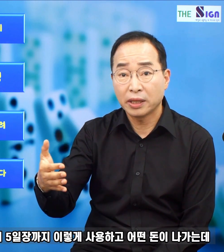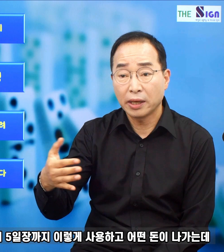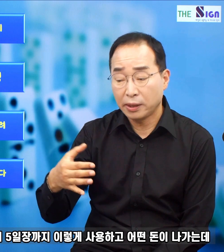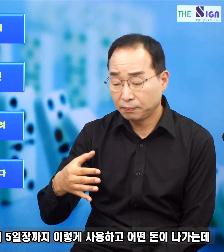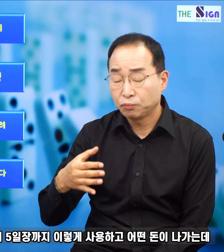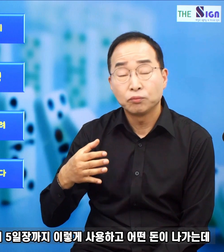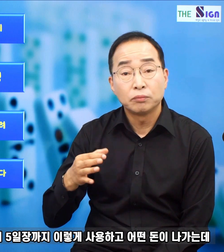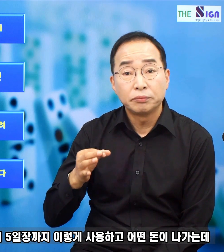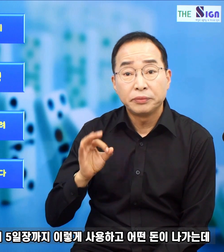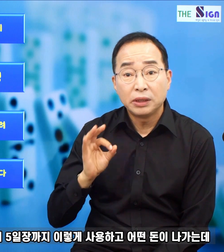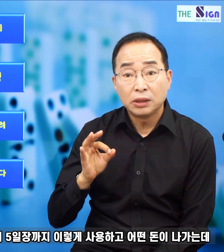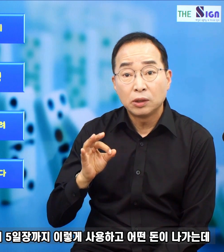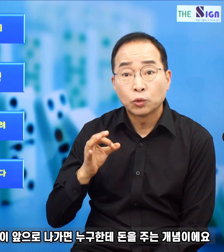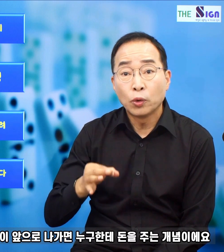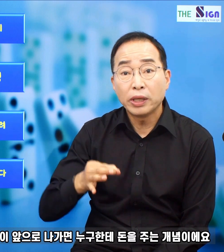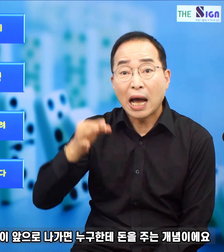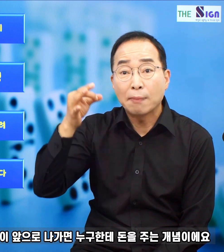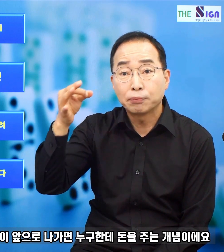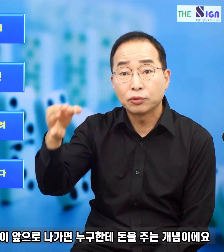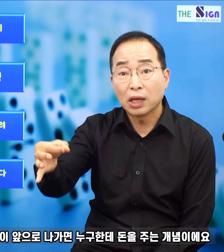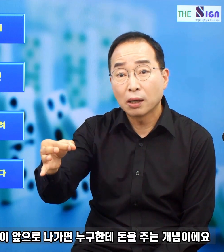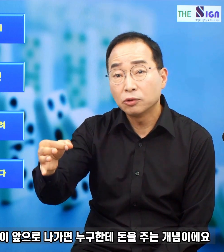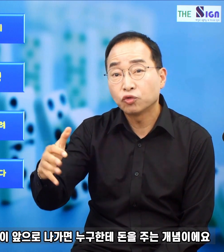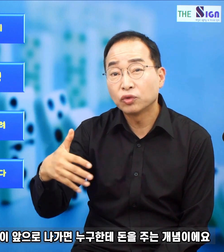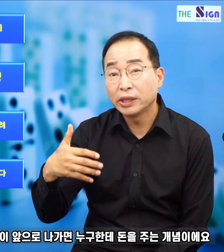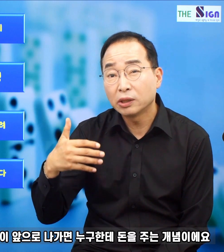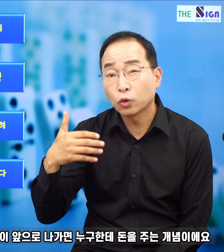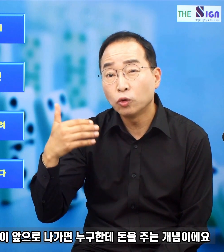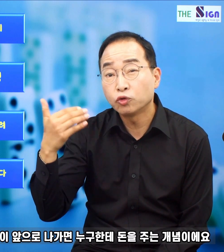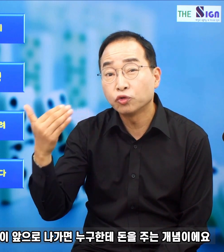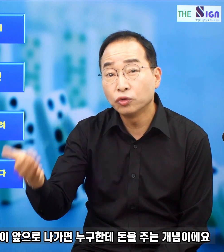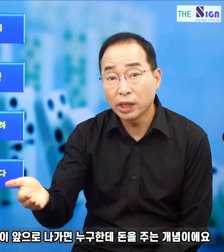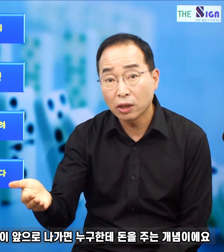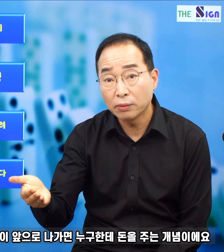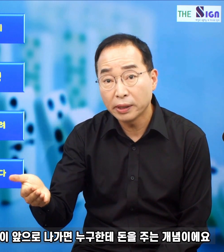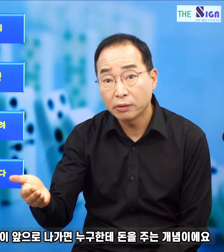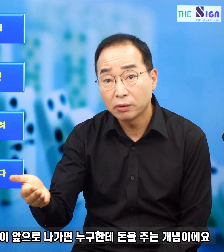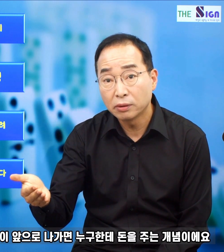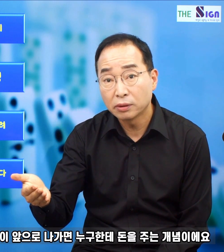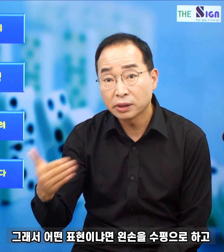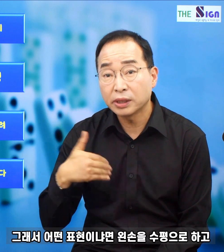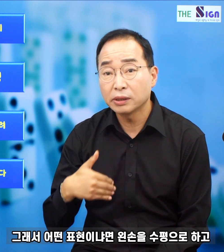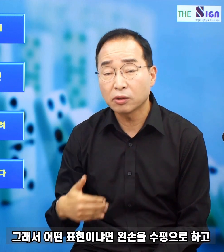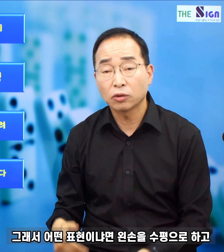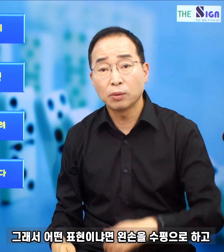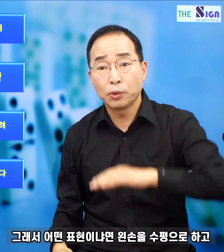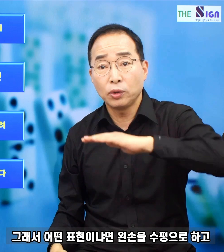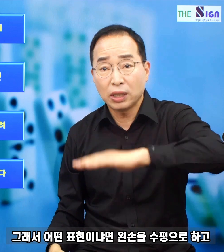나가는데 돈이 앞으로 나가면 누구한테 돈을 주는 개념이에요. 그래서 어떤